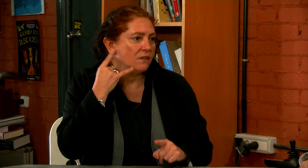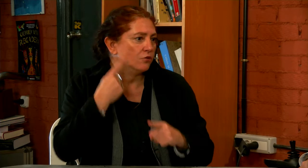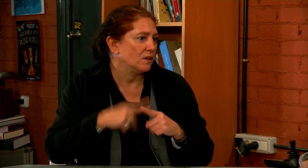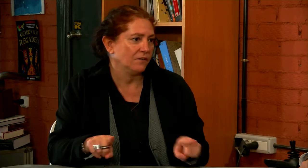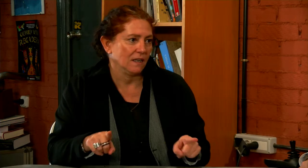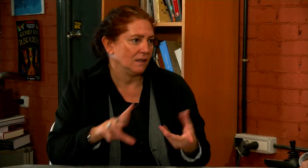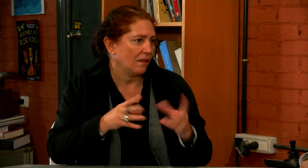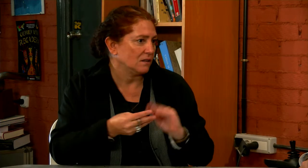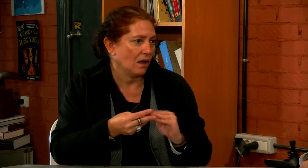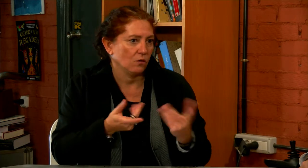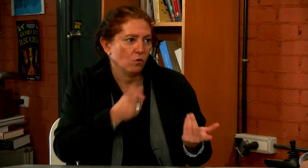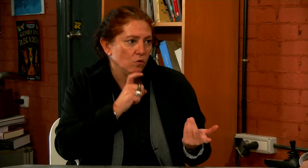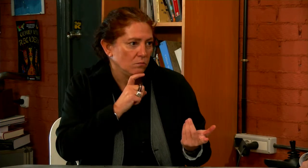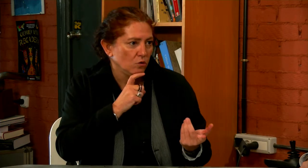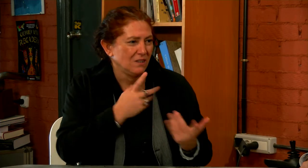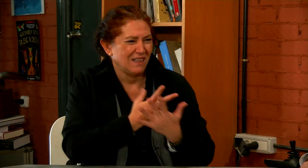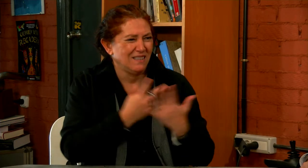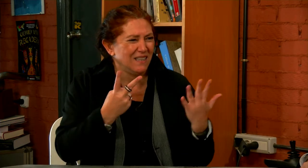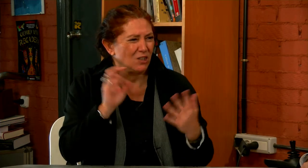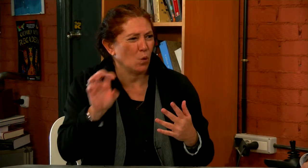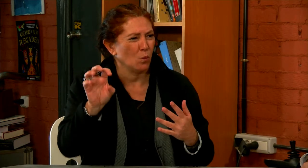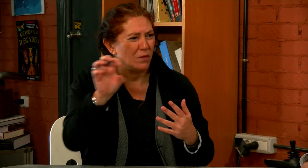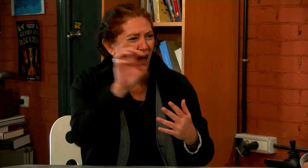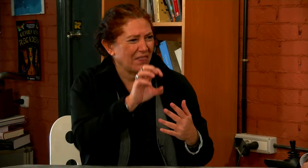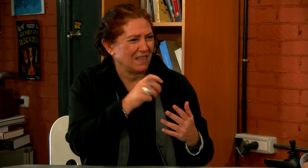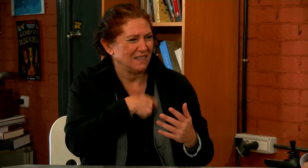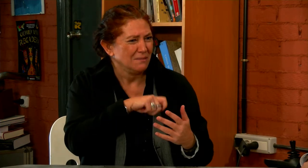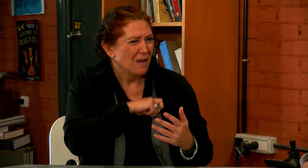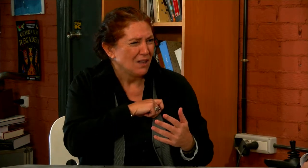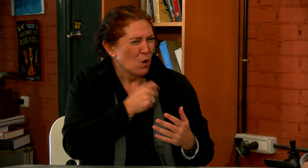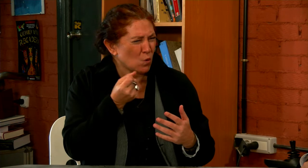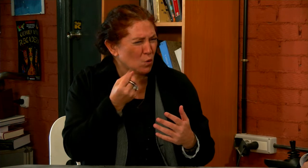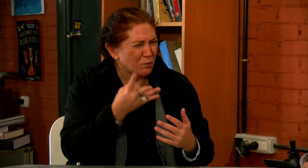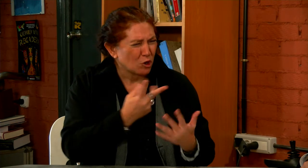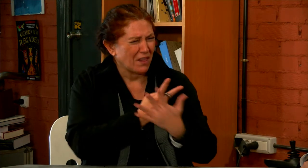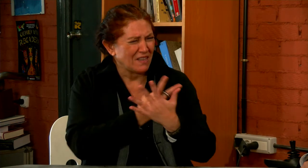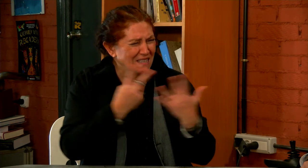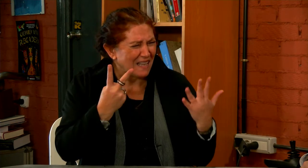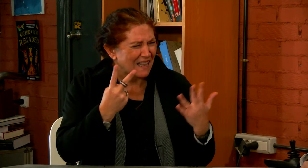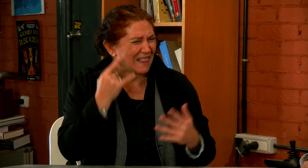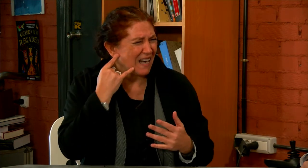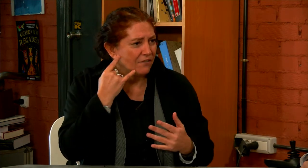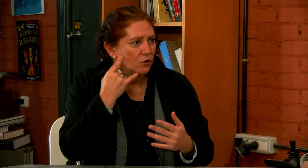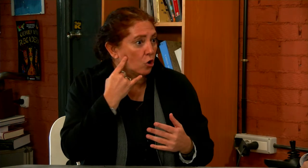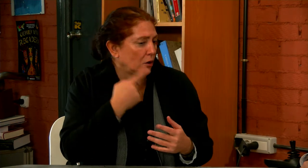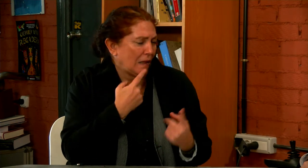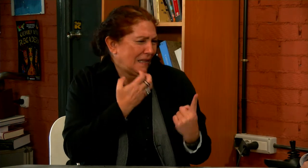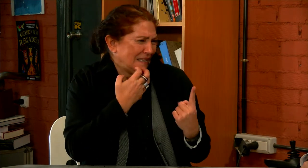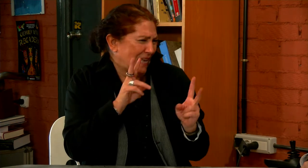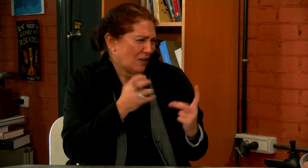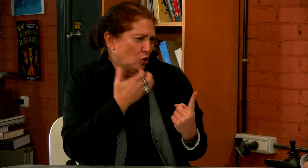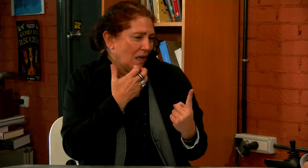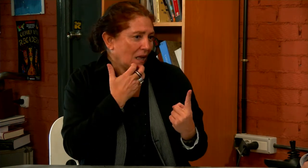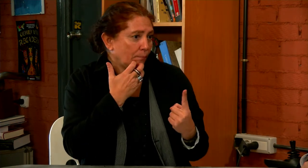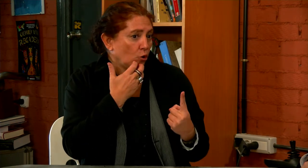al 112, pero nos desplazamos a Toledo y ya no podemos acceder a ese servicio de emergencias. Tenemos 17